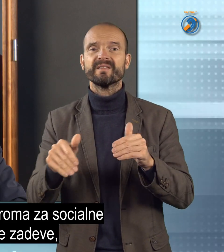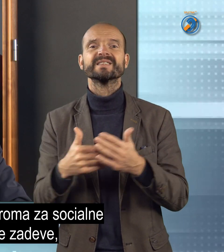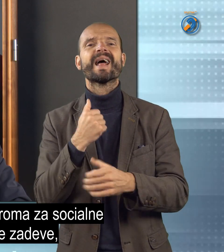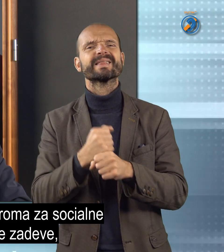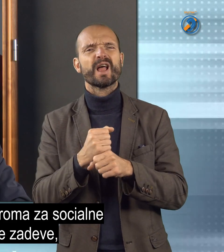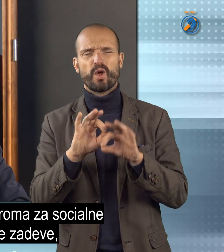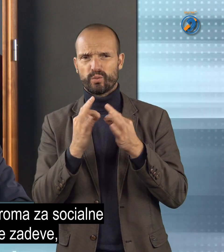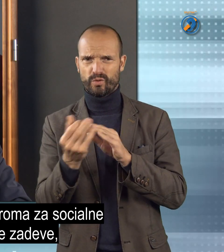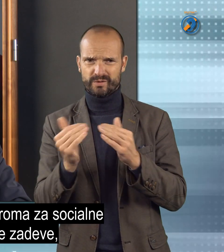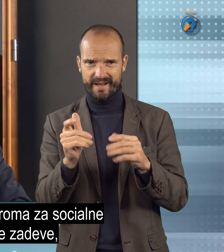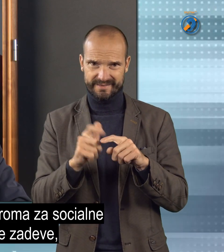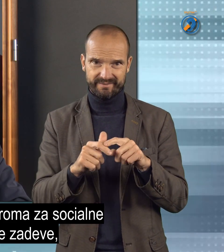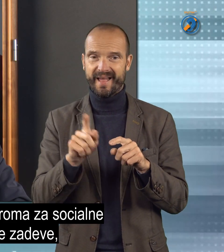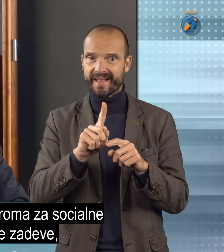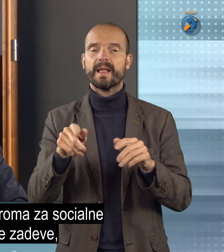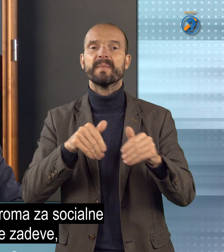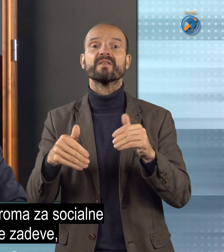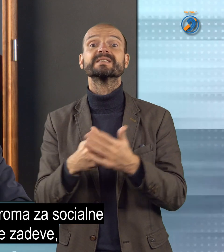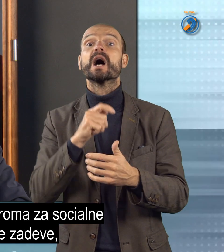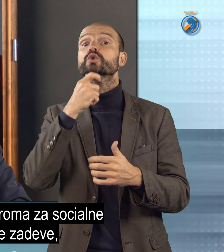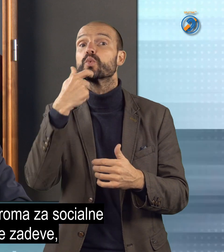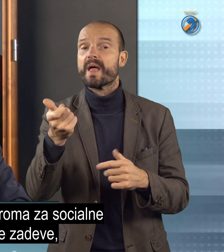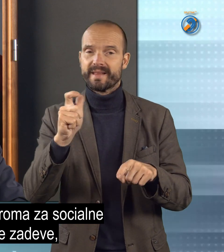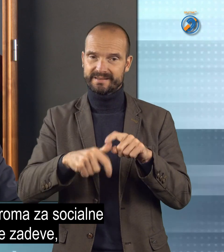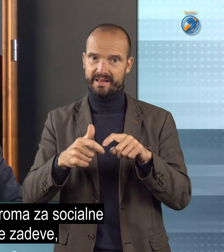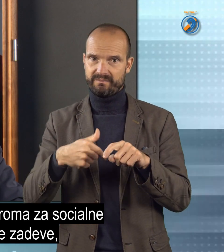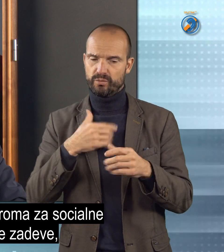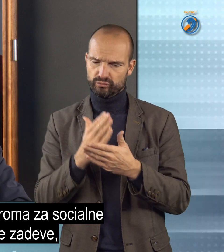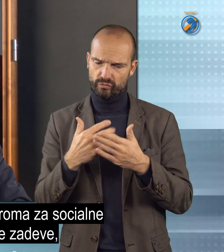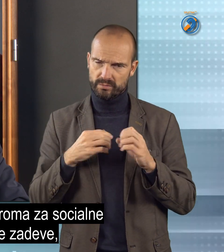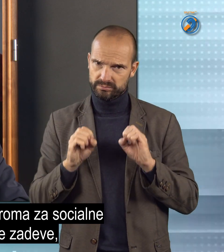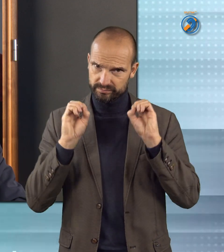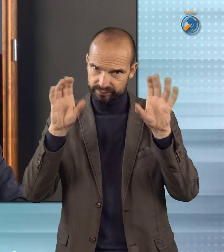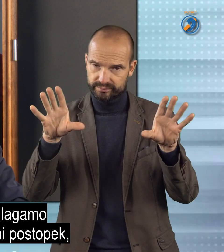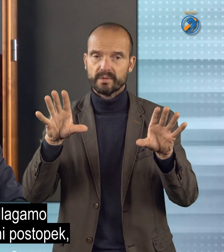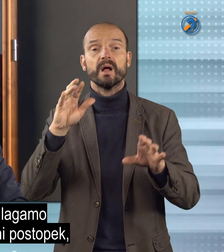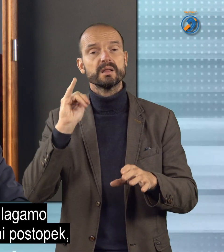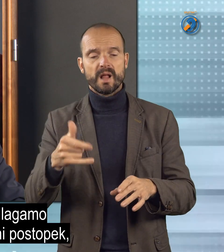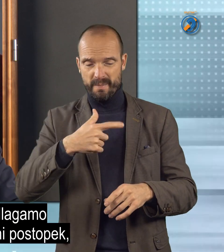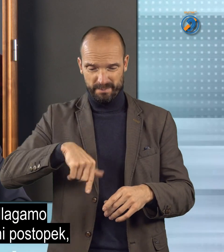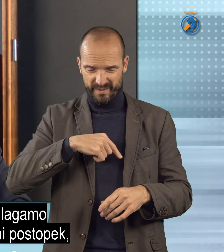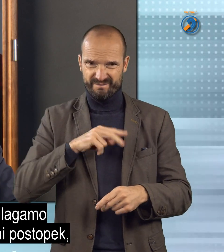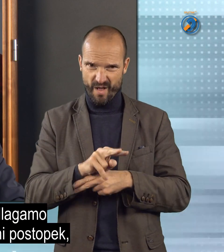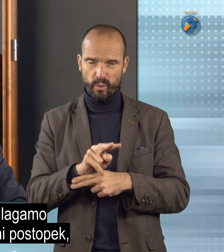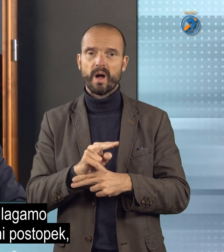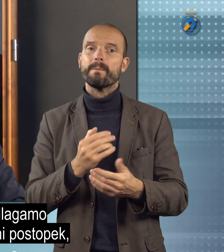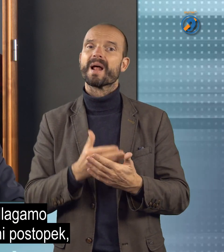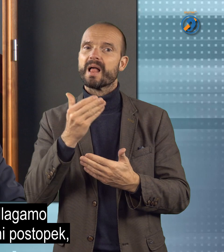družino in socialne zadeve in pa ministru za zunanje zadeve, da